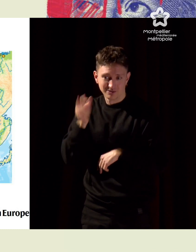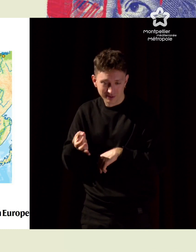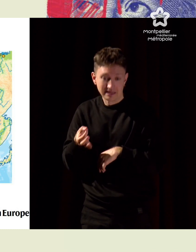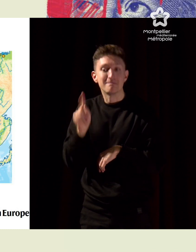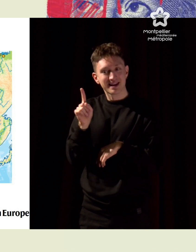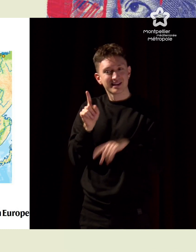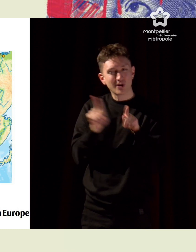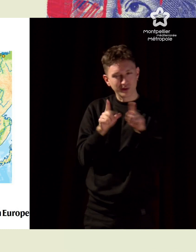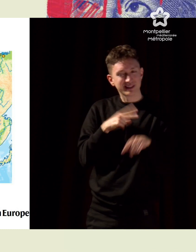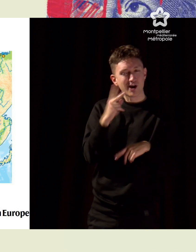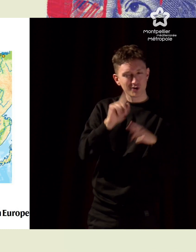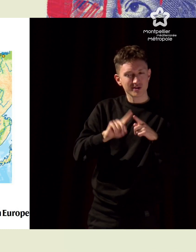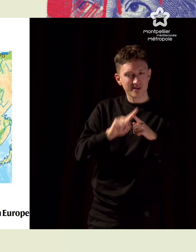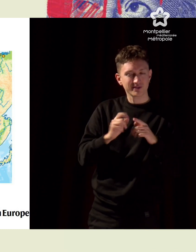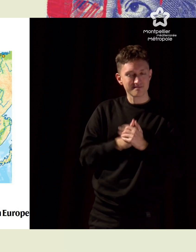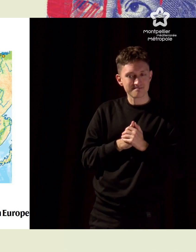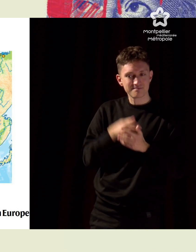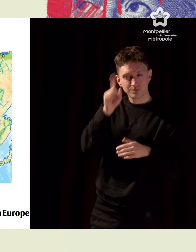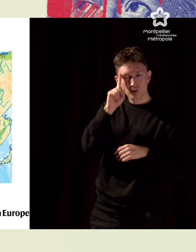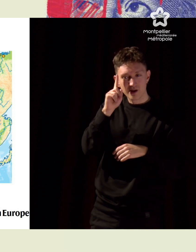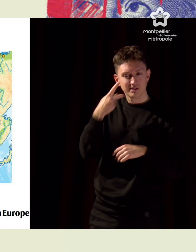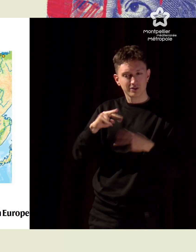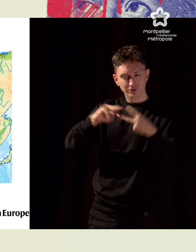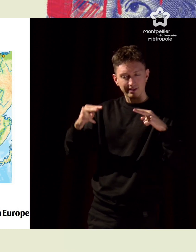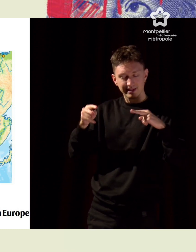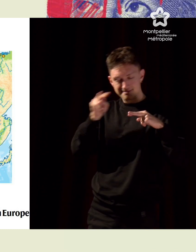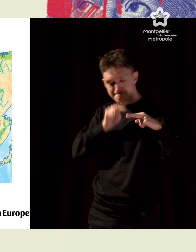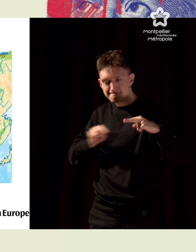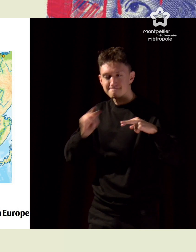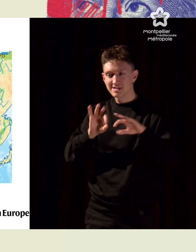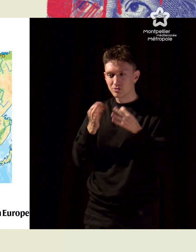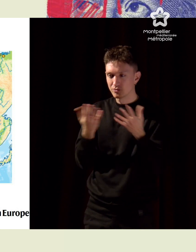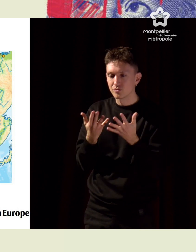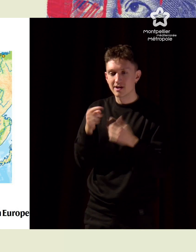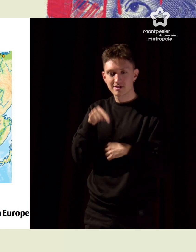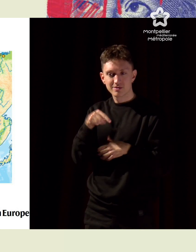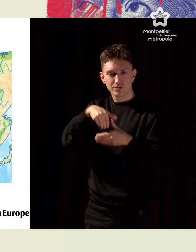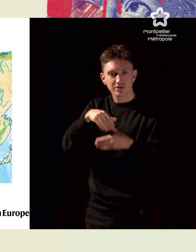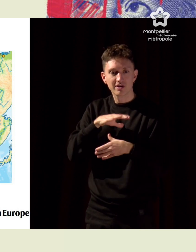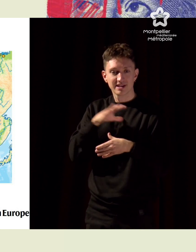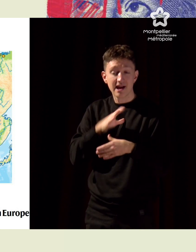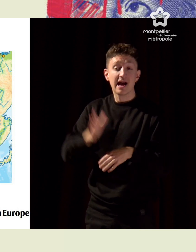d'autres bouts en plus, parce qu'on a retrouvé dans son ADN qu'en fait, il avait un